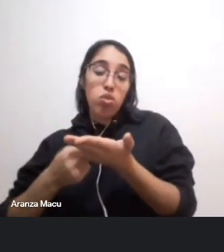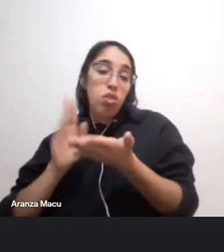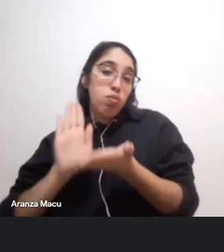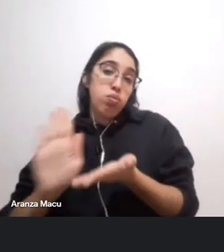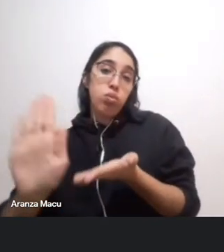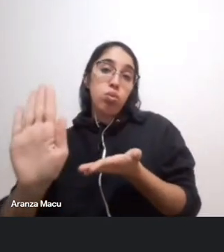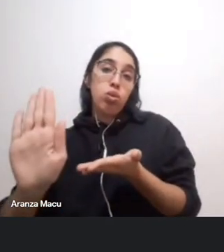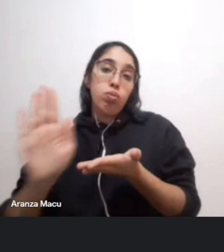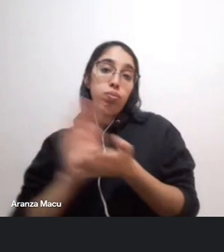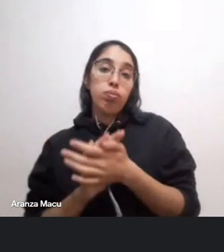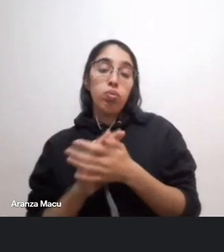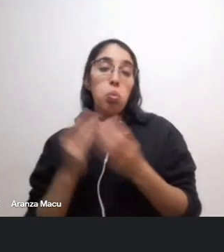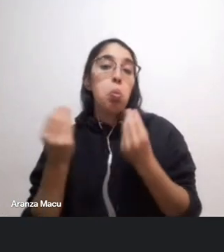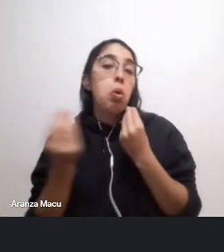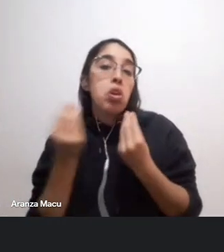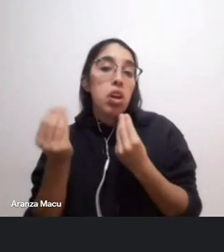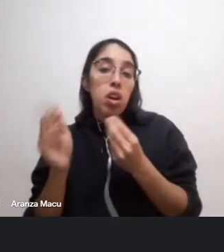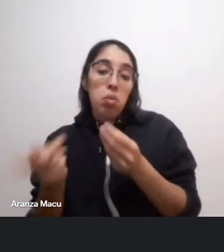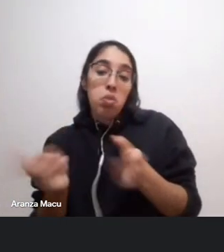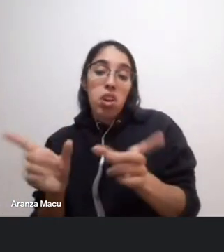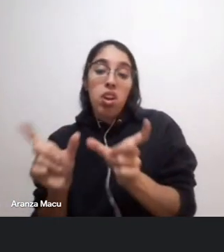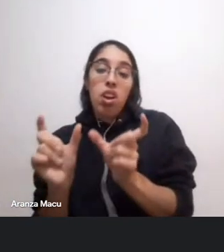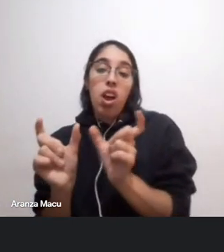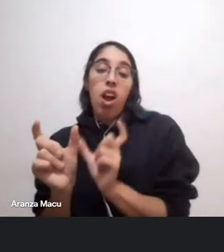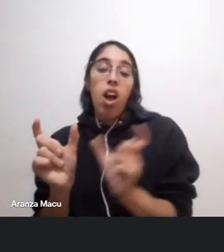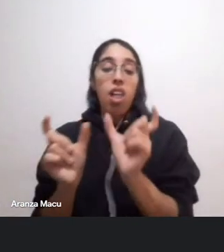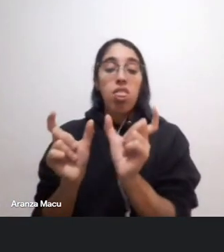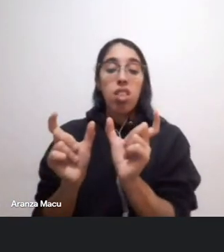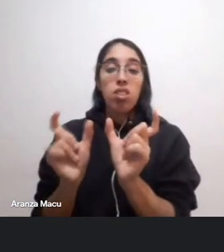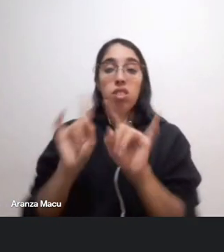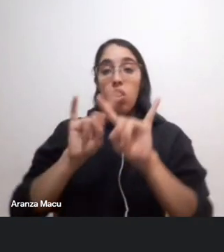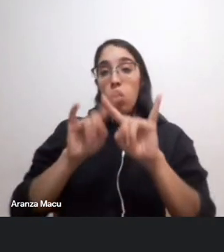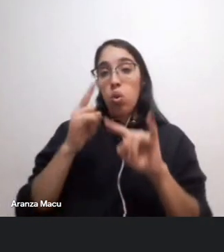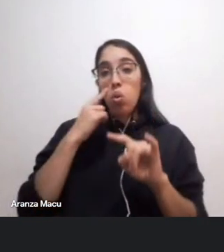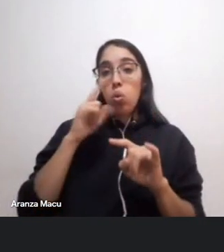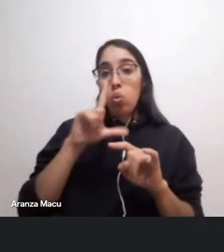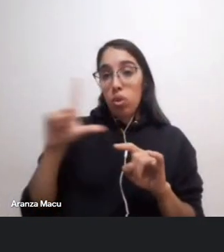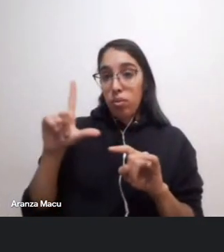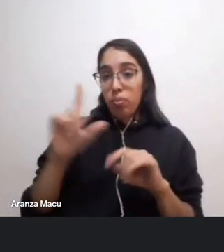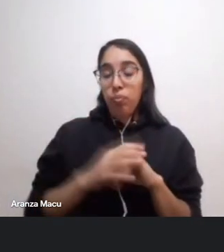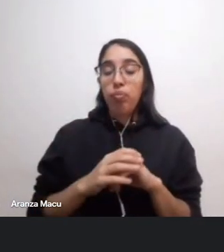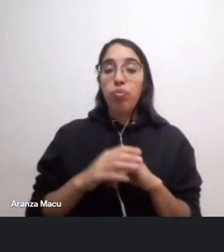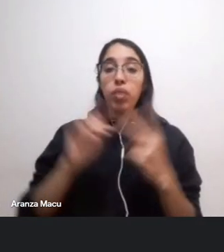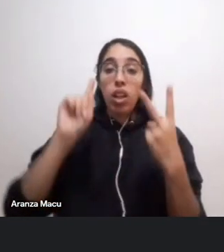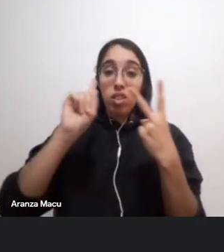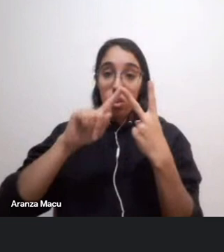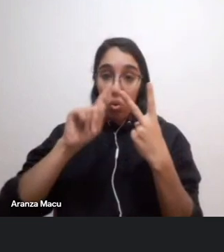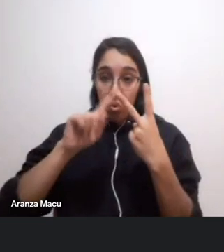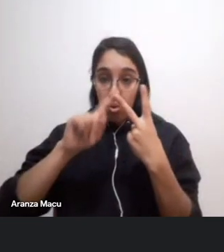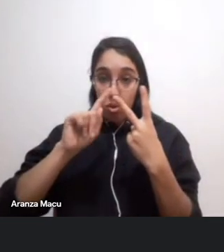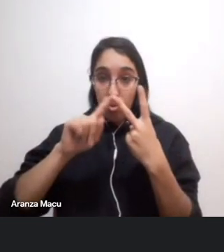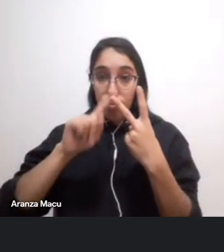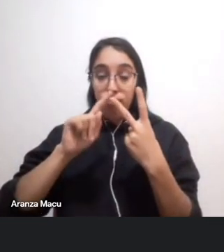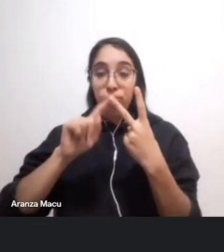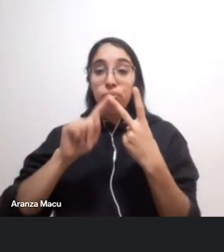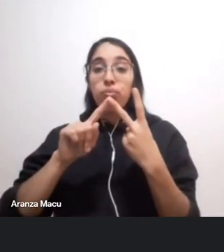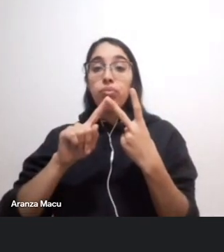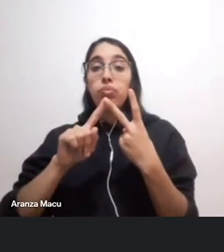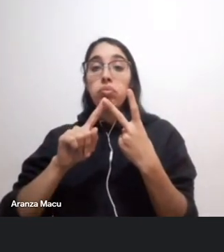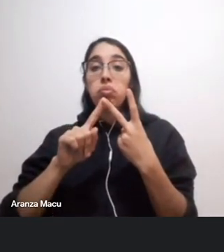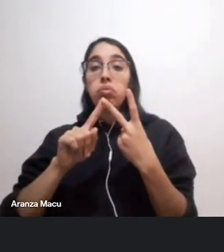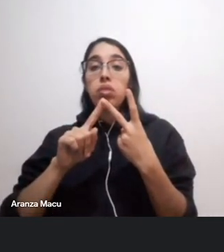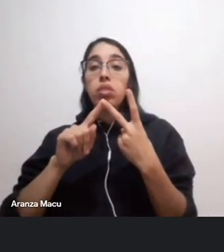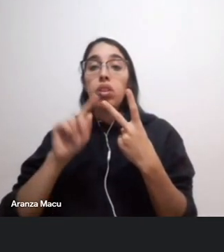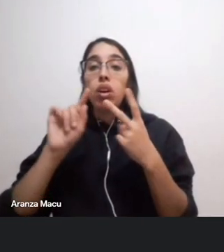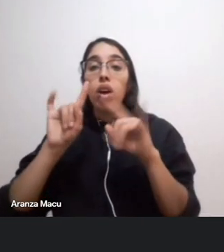¿Sí? Un caso similar es el de would. Este would, lo que se usa, tampoco